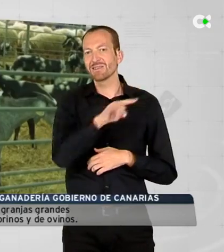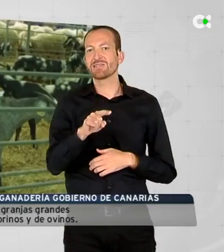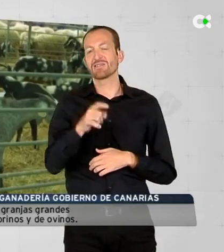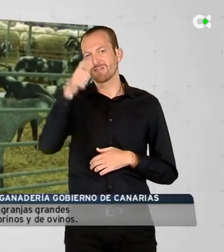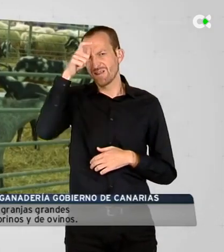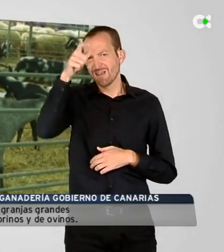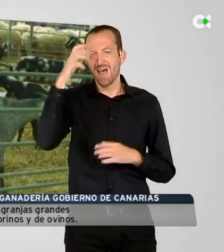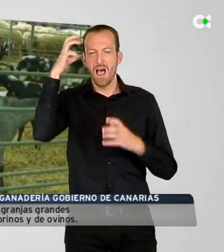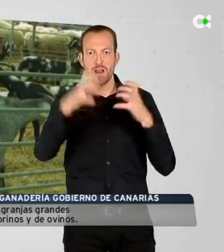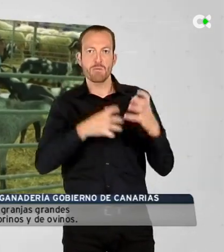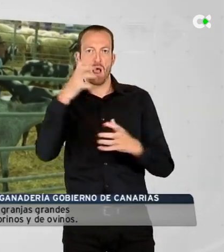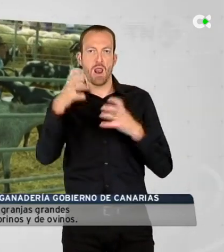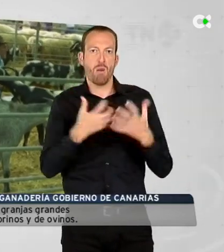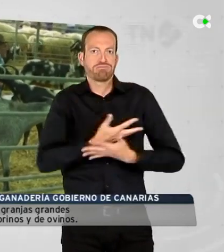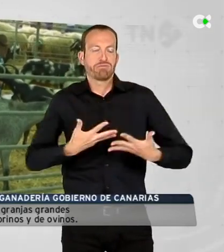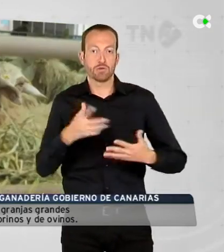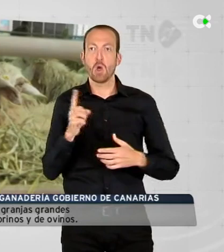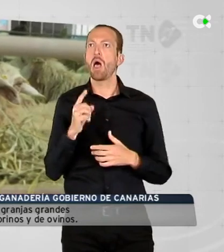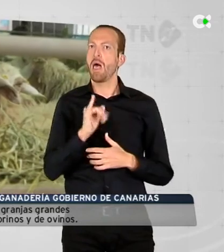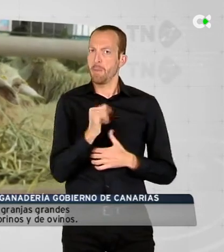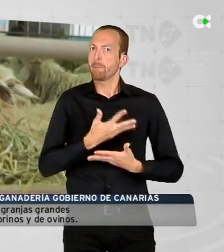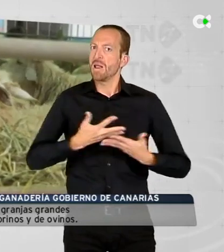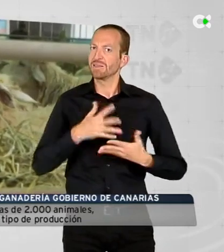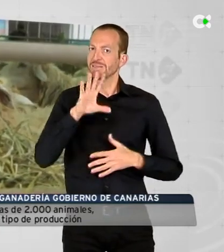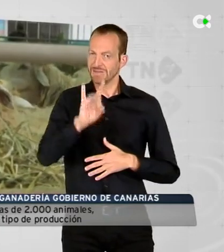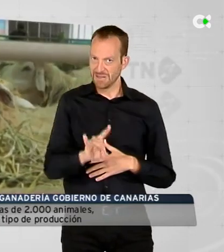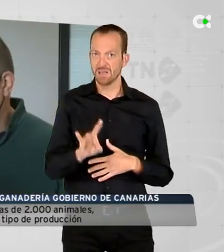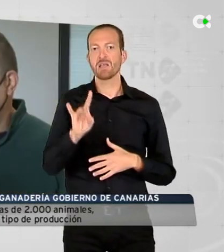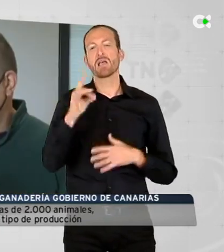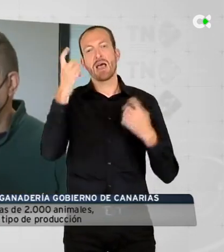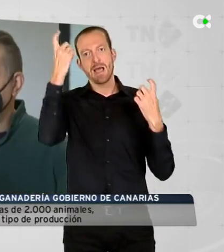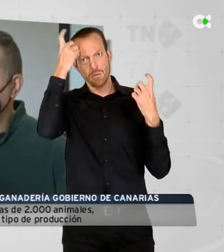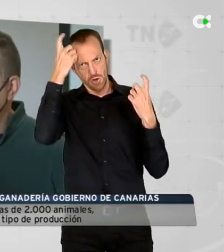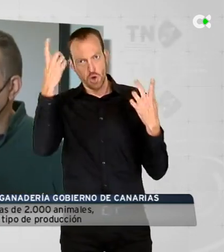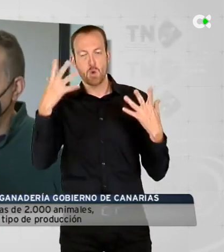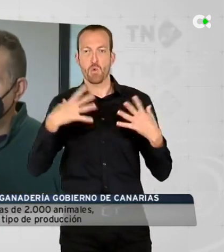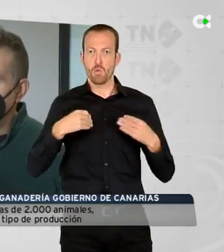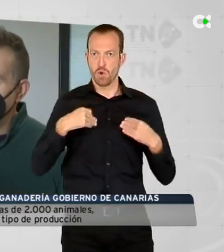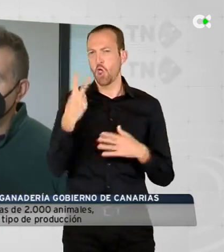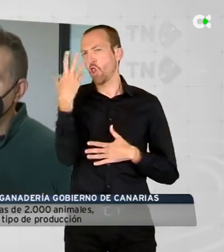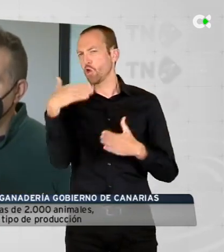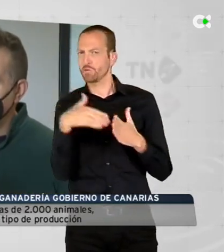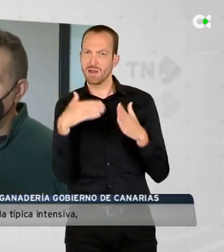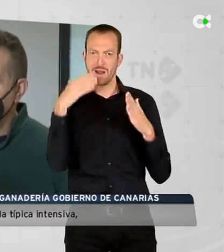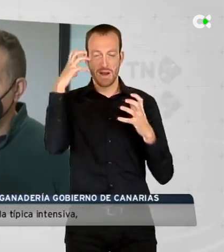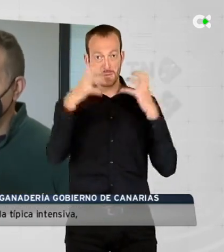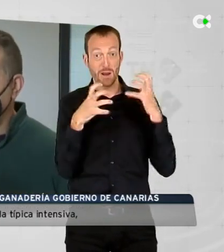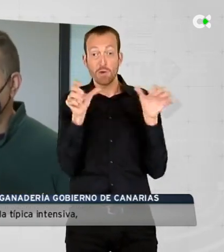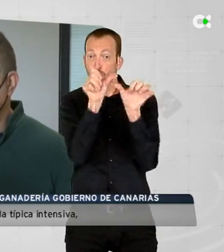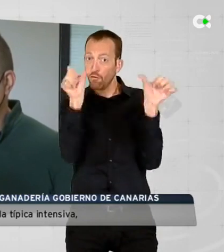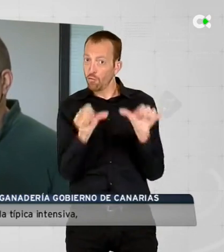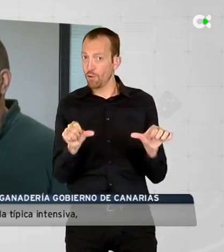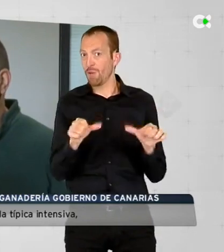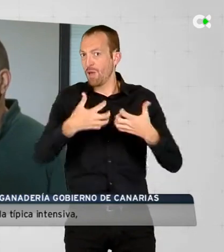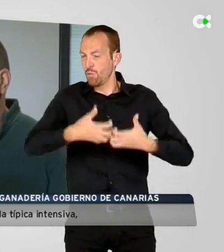Hay granjas grandes de caprino y ovino, hay granjas de 2.000 animales y demás, pero el tipo de producción no